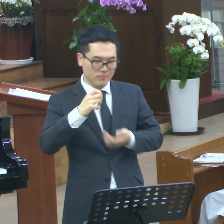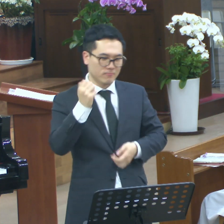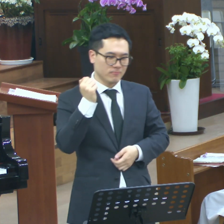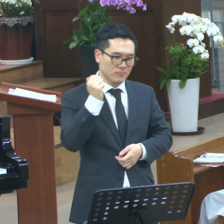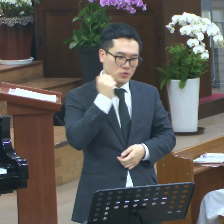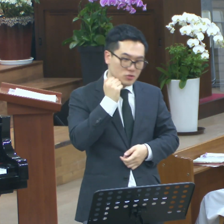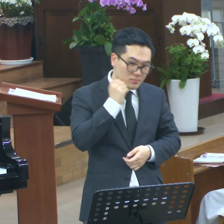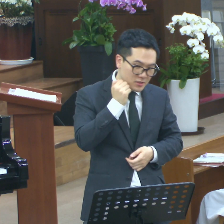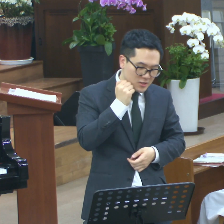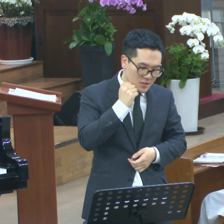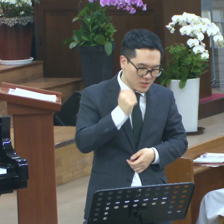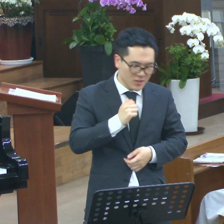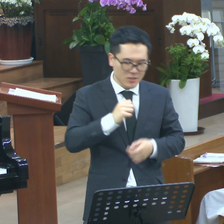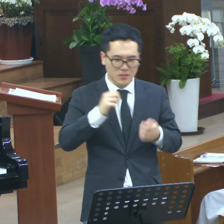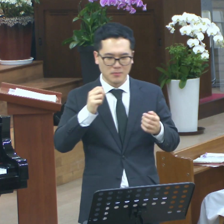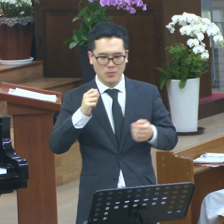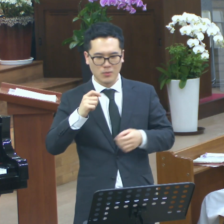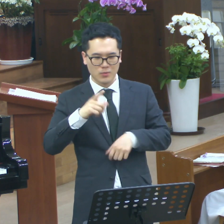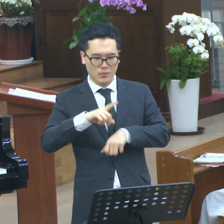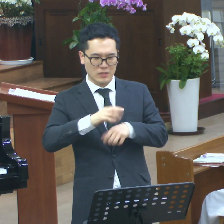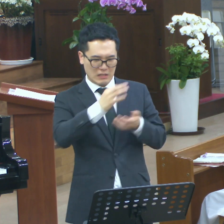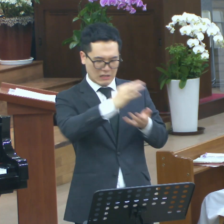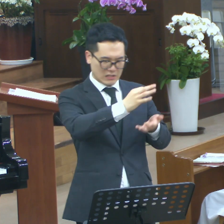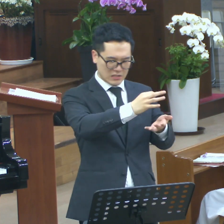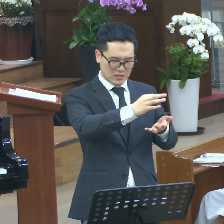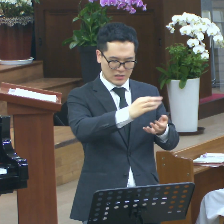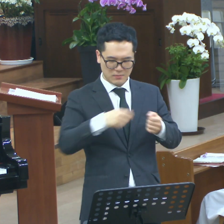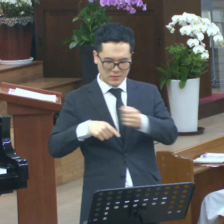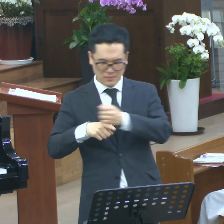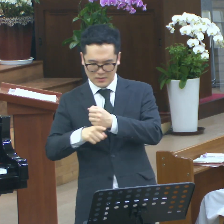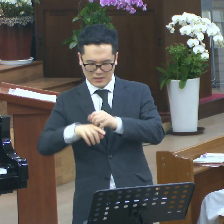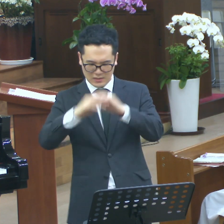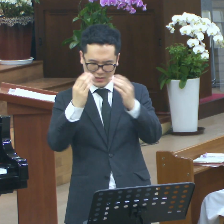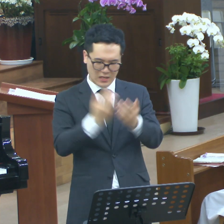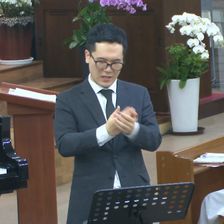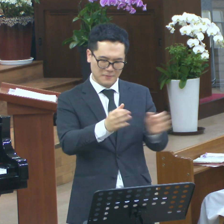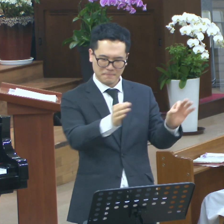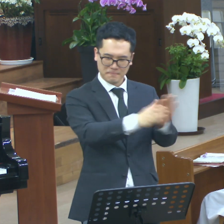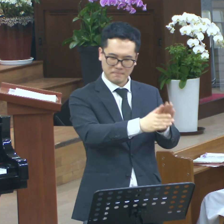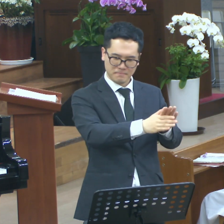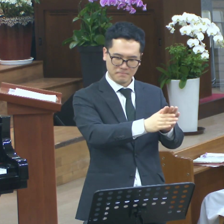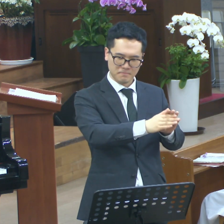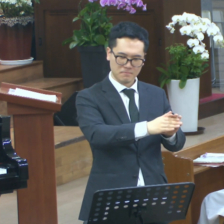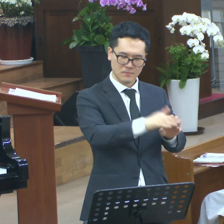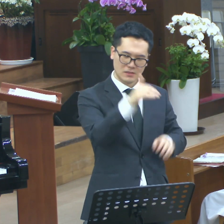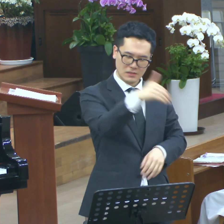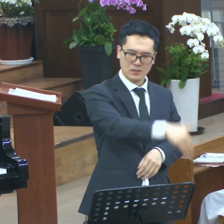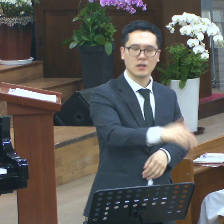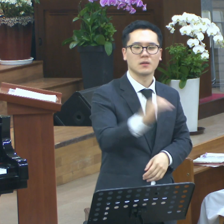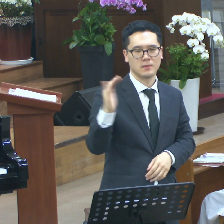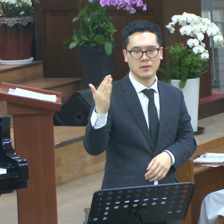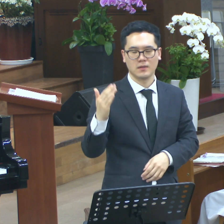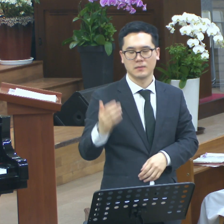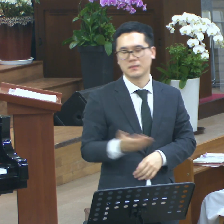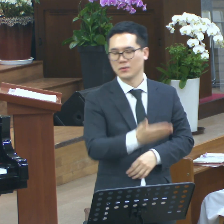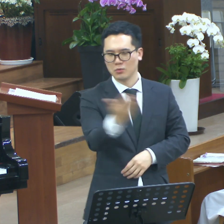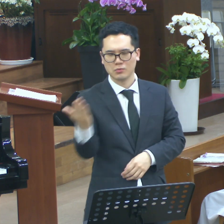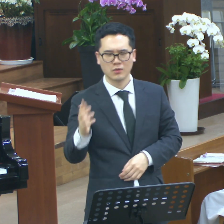쇠락해지는 거예요. 그것이 현상이에요. 그러면 우리는 무엇을 소중히 여기며 사는가? 세월이